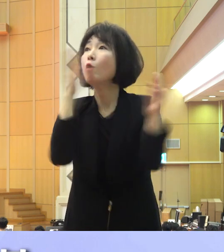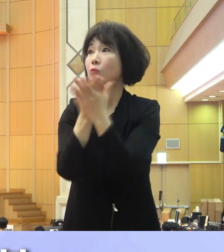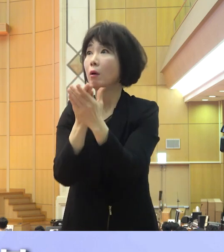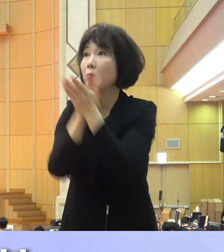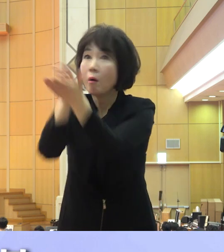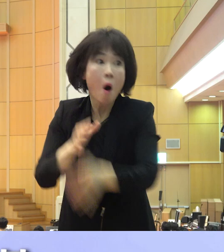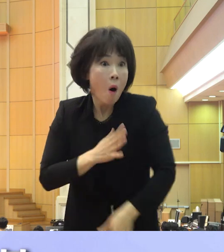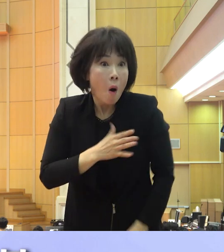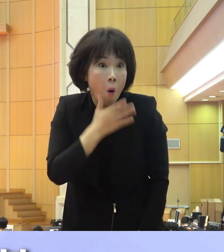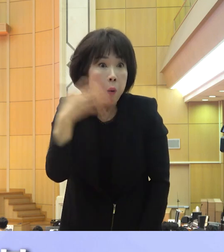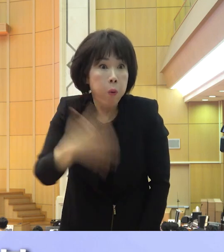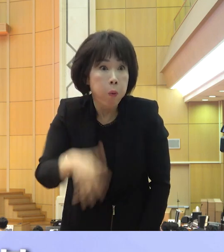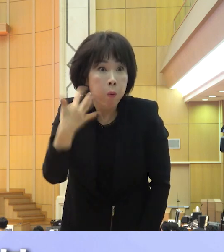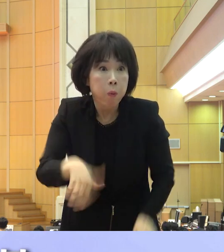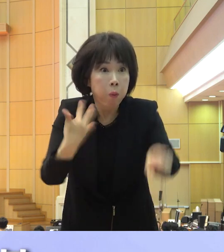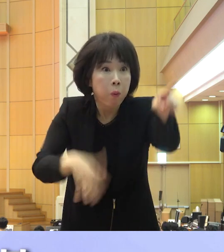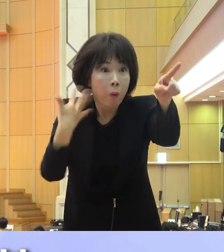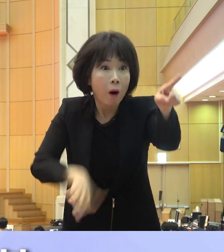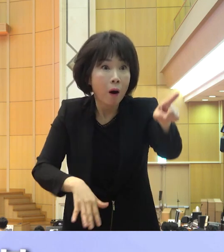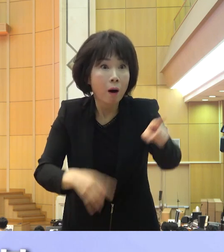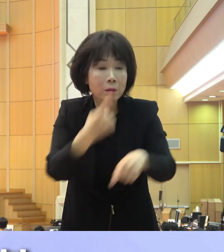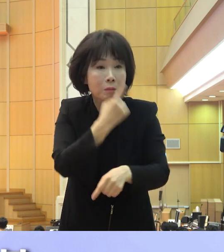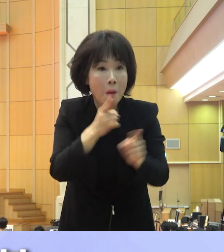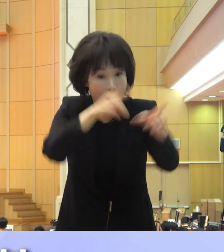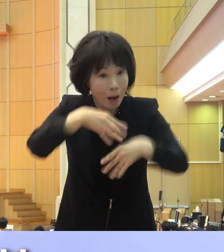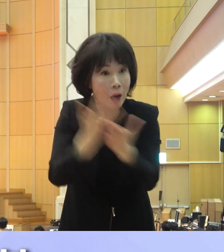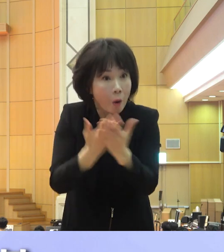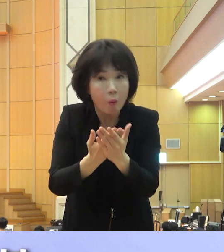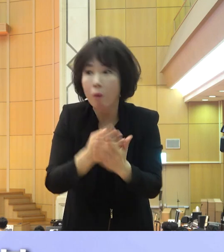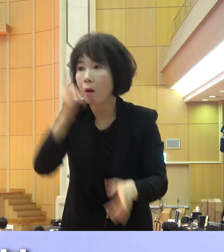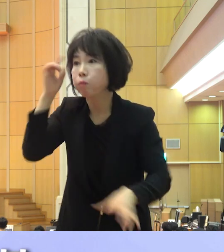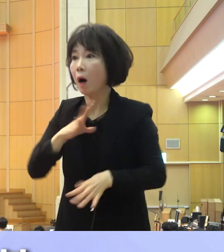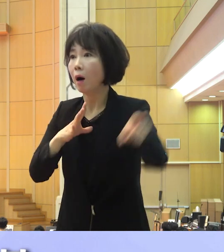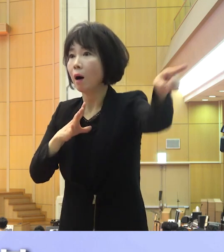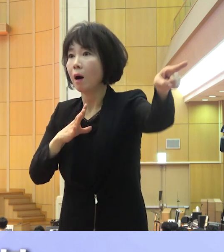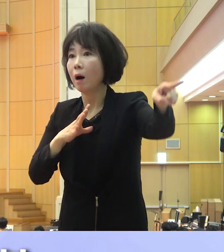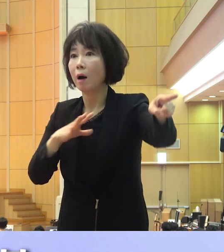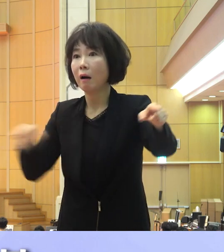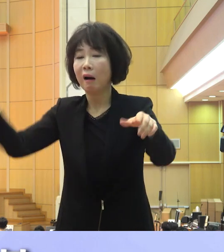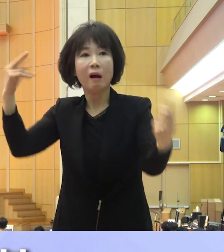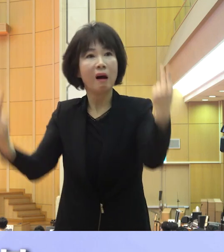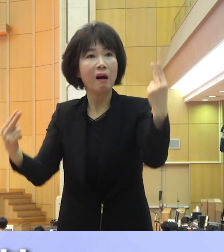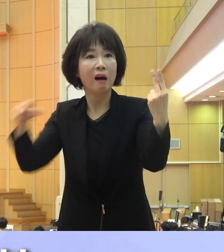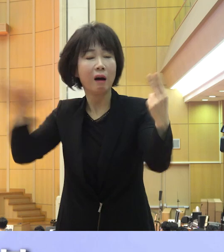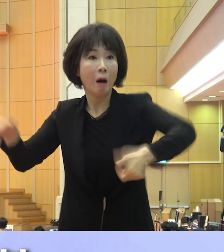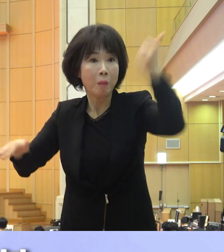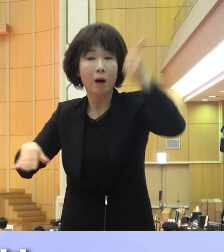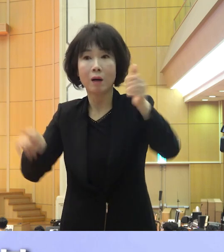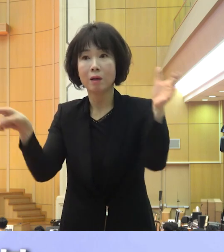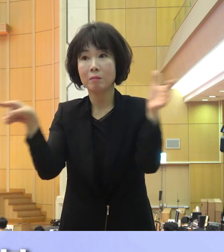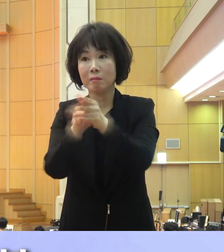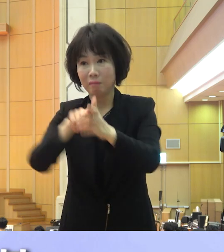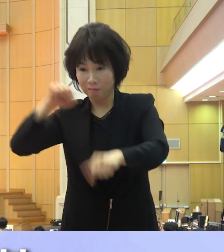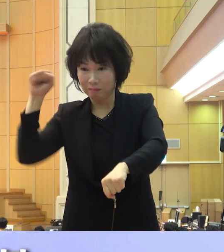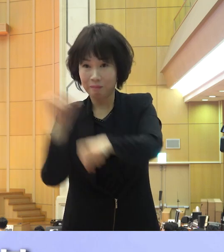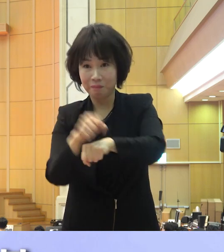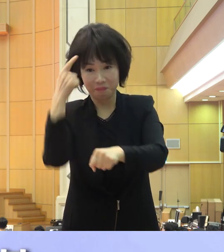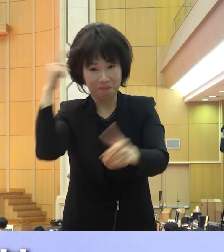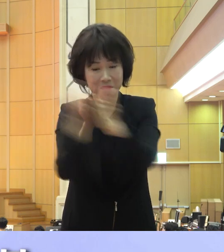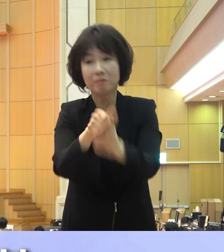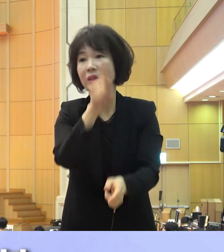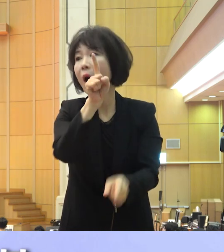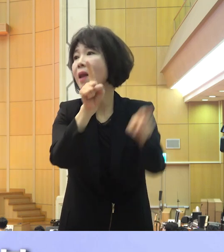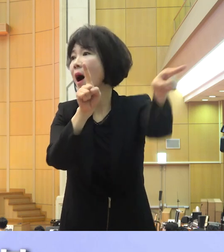하옵소서. 야, 내가 이스라엘 믿는다 내노라 할 정도의 믿음 있는